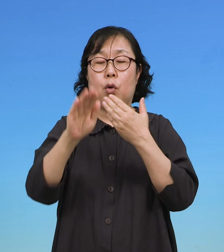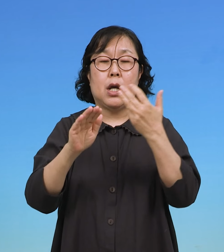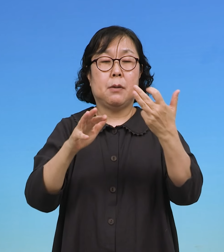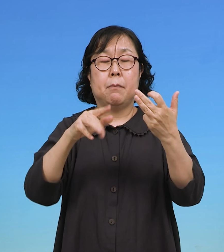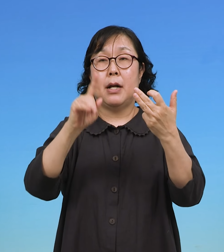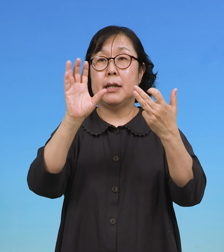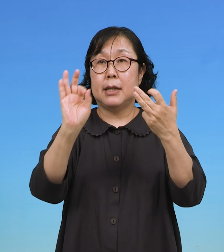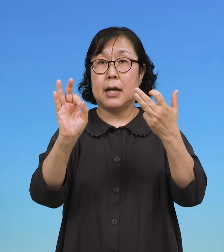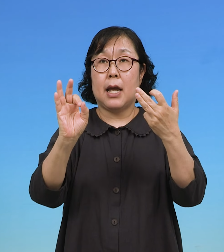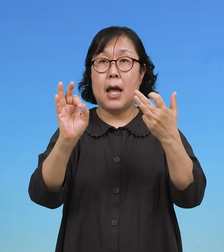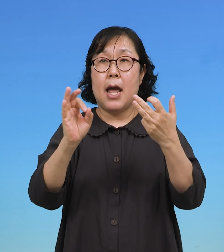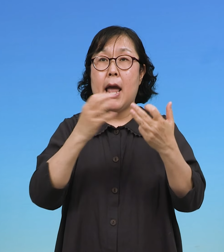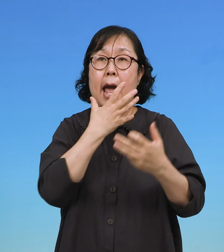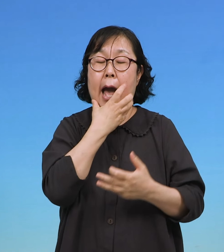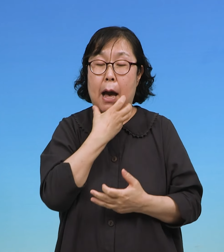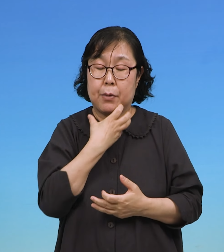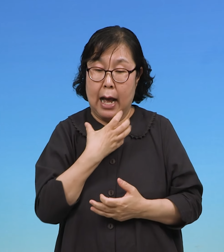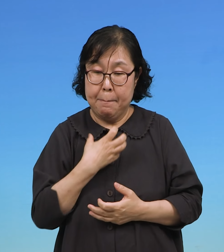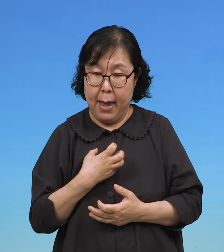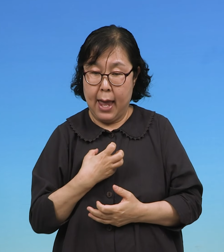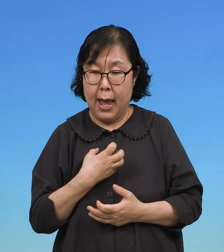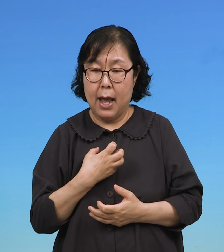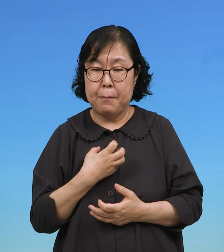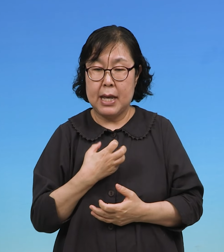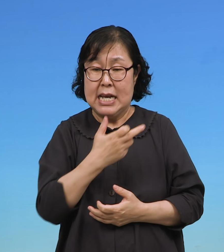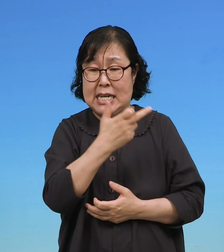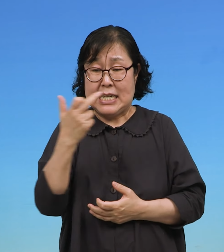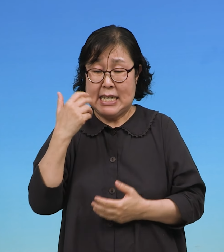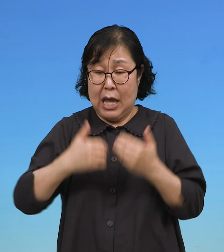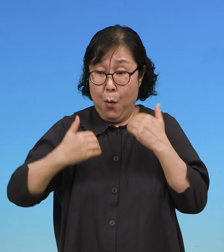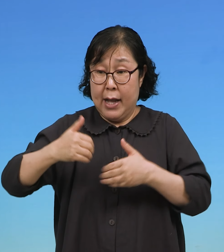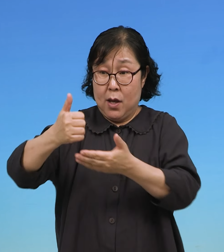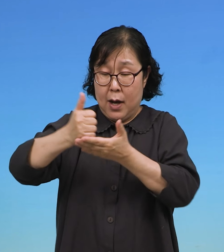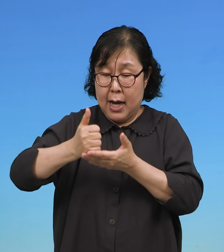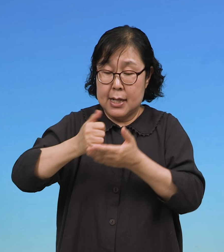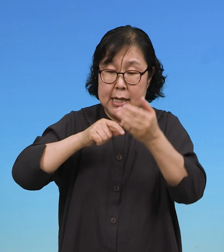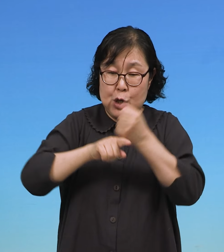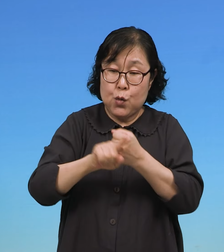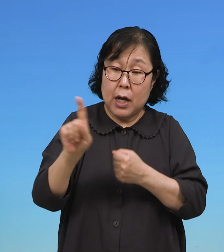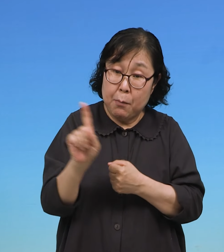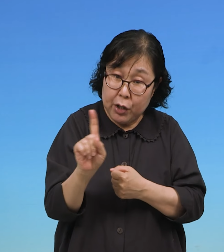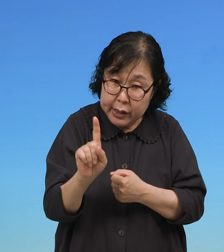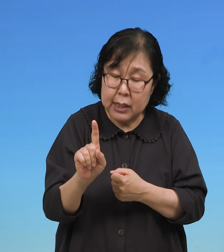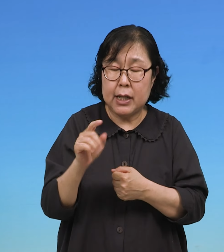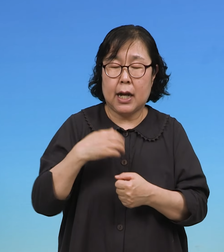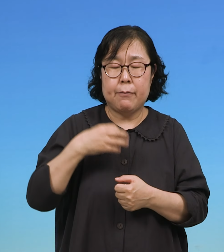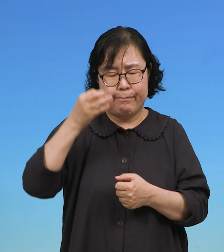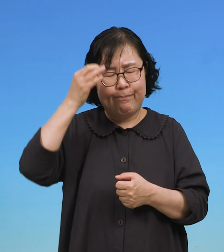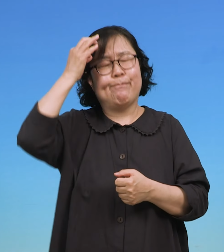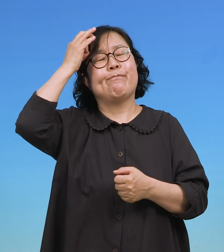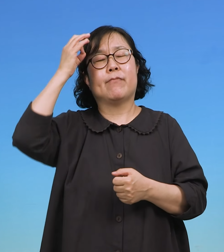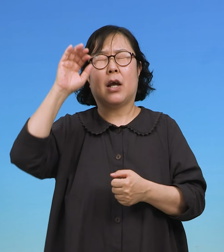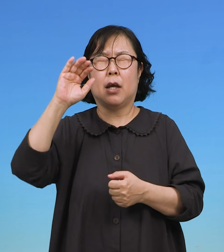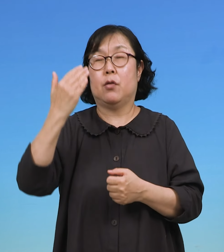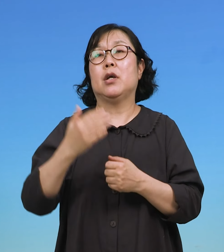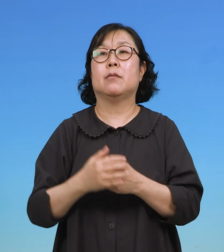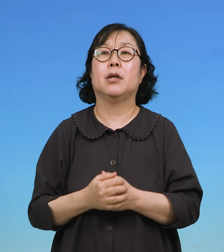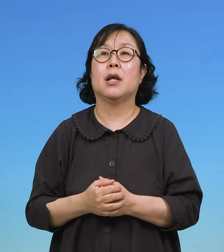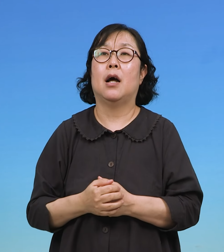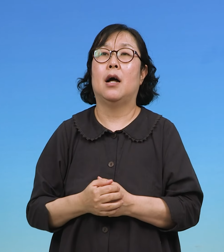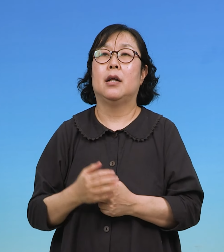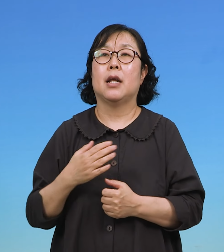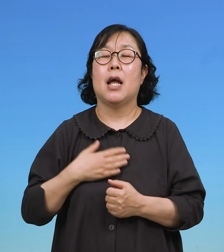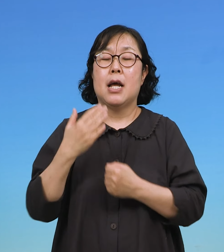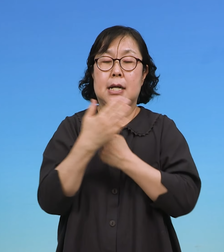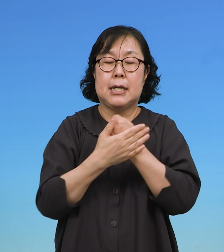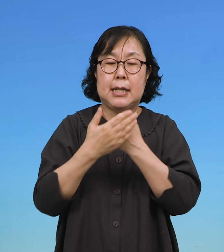그러고 나니까 18장에 이 아브라함의 환대가 뭔지를 막 떠올려지는 겁니다. 제가요, 그 은혜의